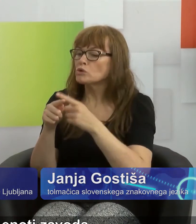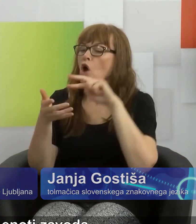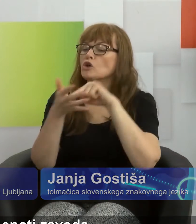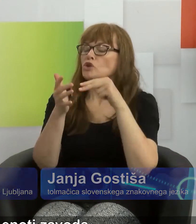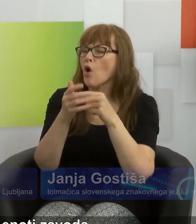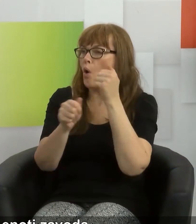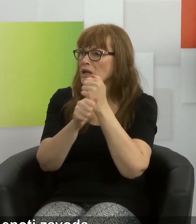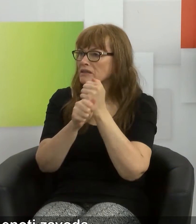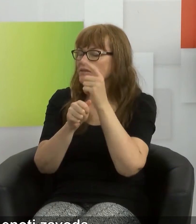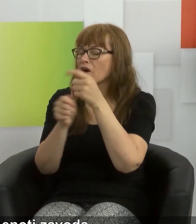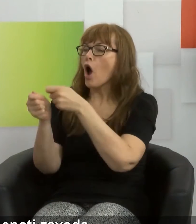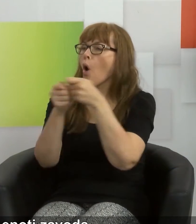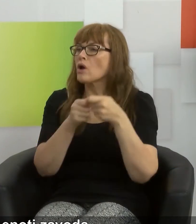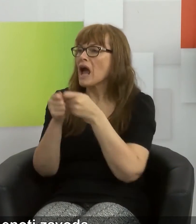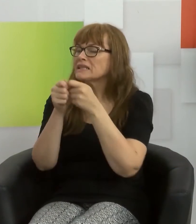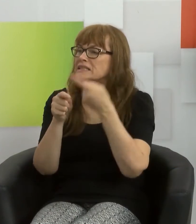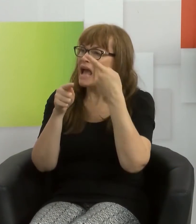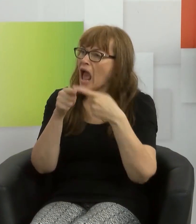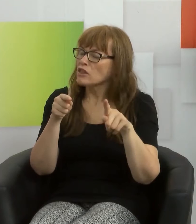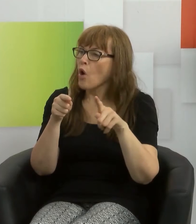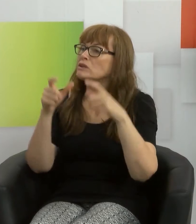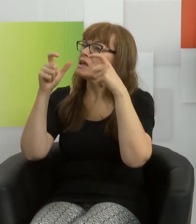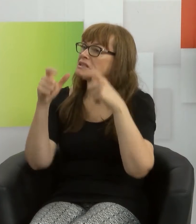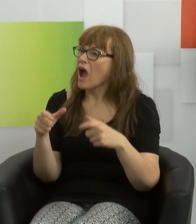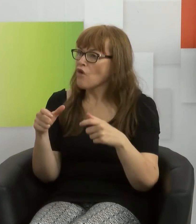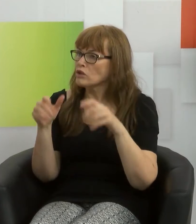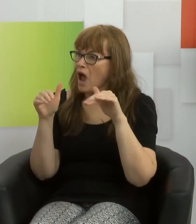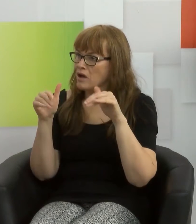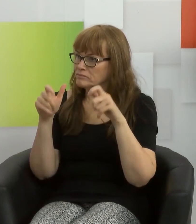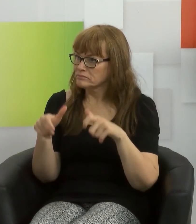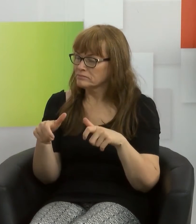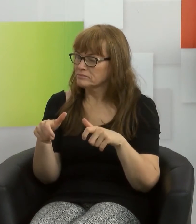v organizacijski enoti zavoda.